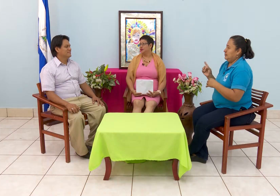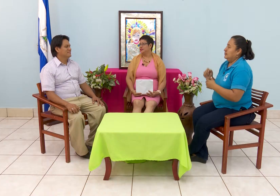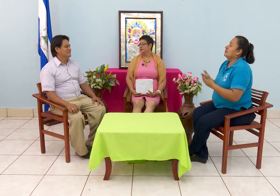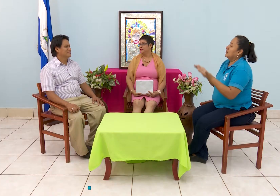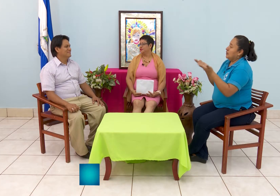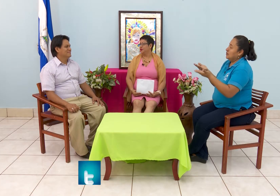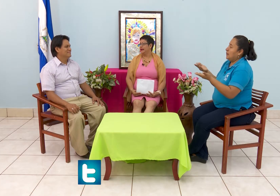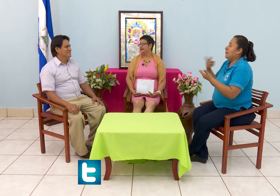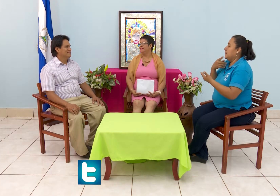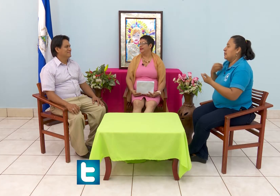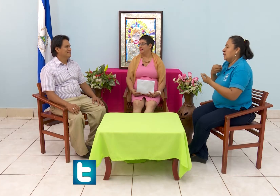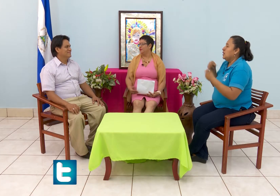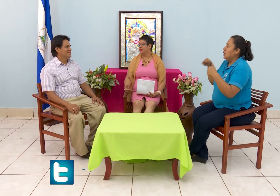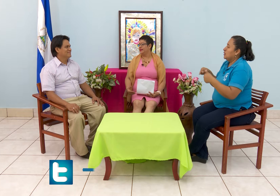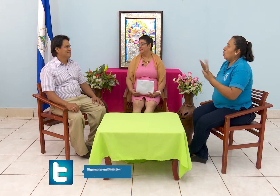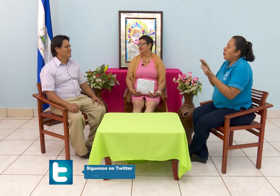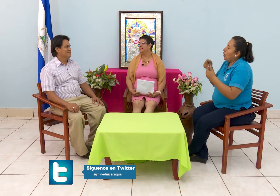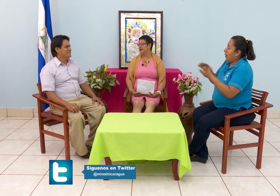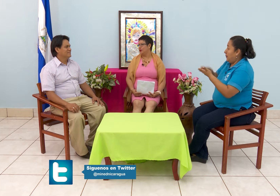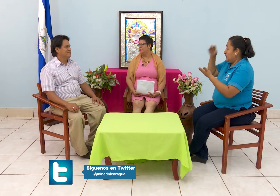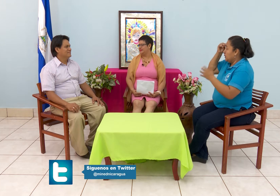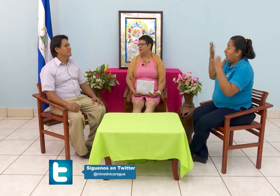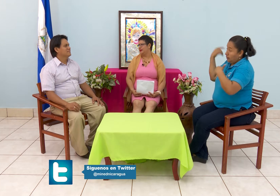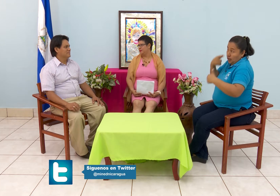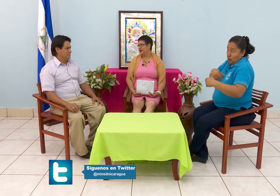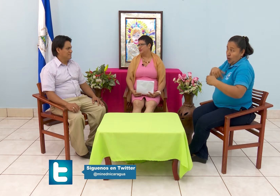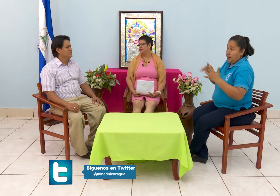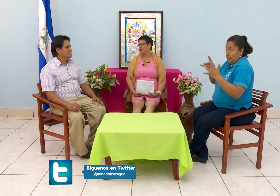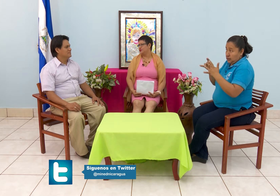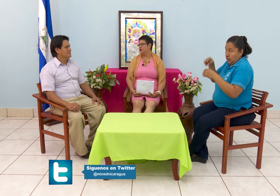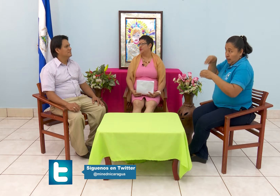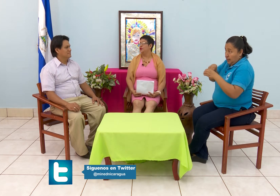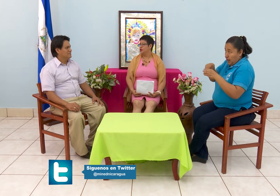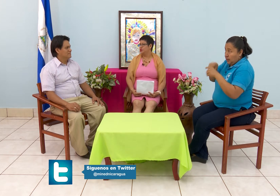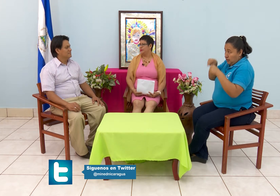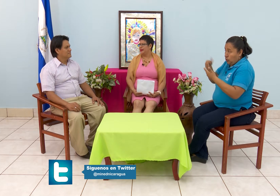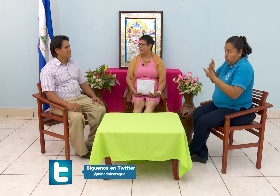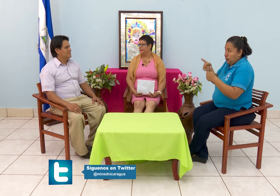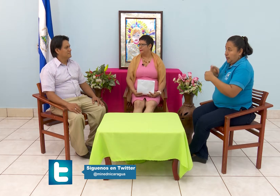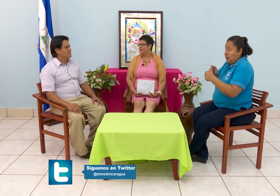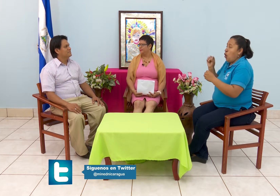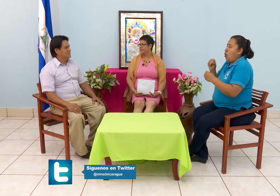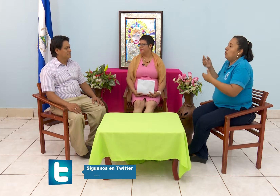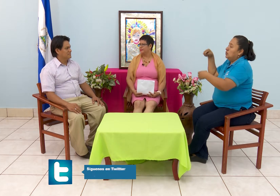Entonces, profesor, estas habilidades fueron adquiridas desde la Escuela Especial Melania Morales, donde usted estudió su primaria.